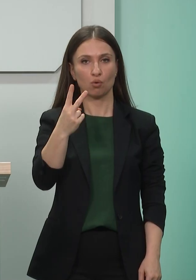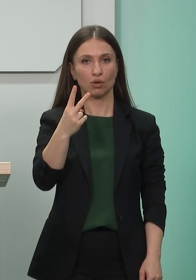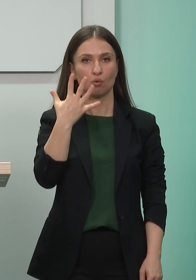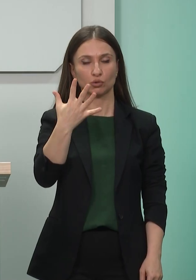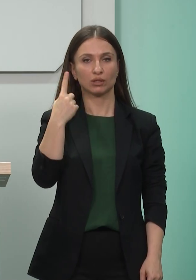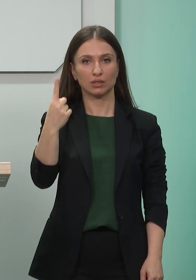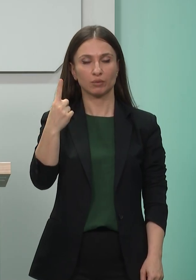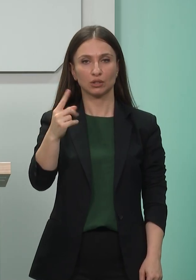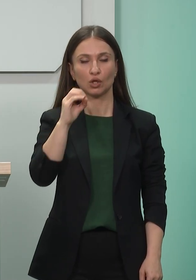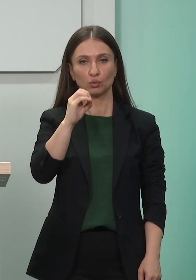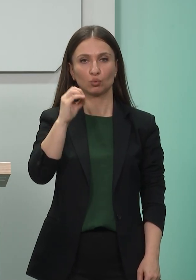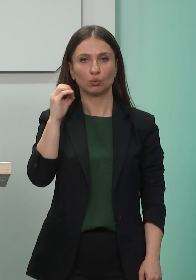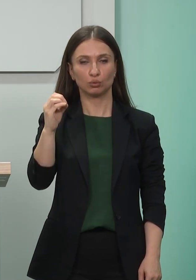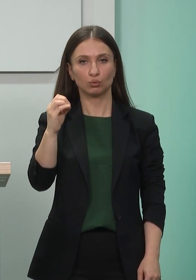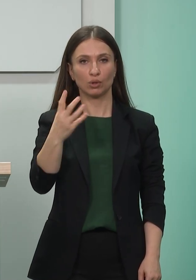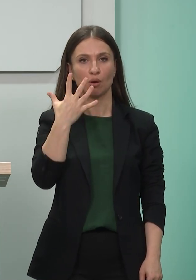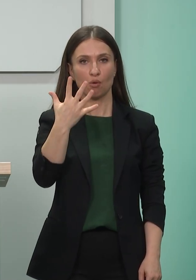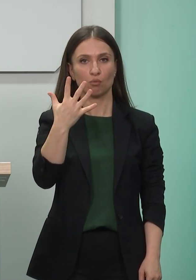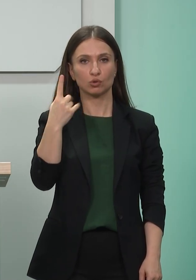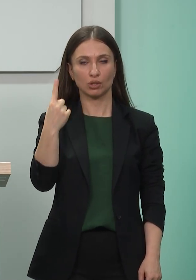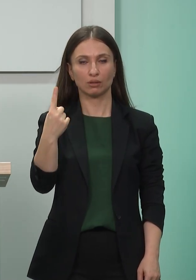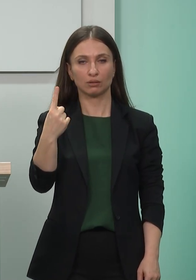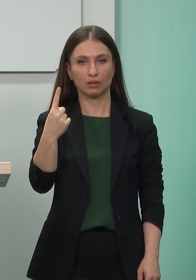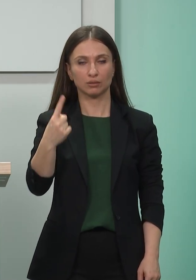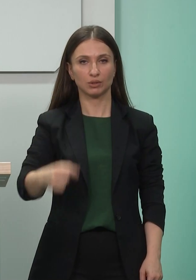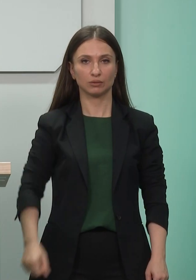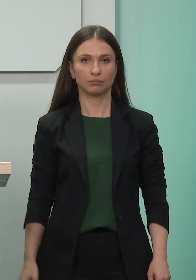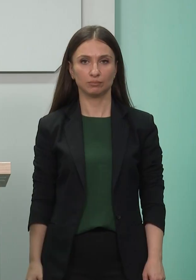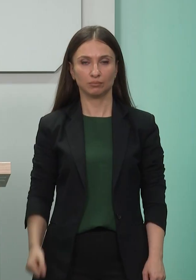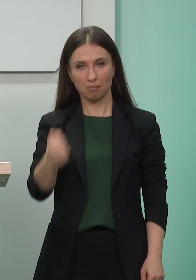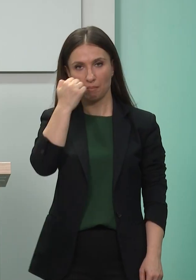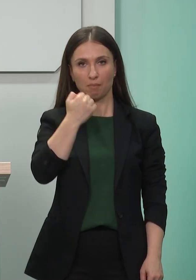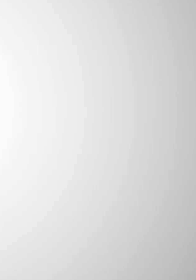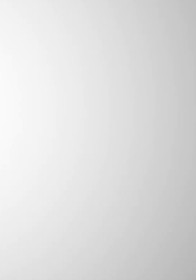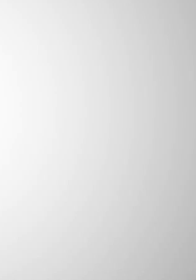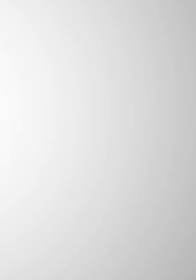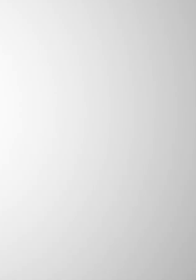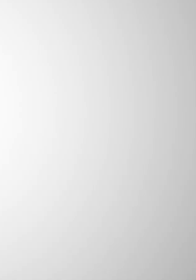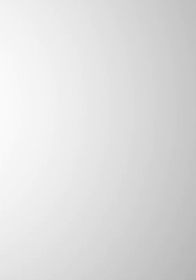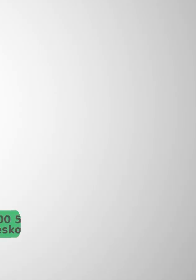2 51 00 51. მადლობა.